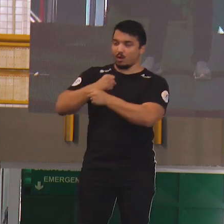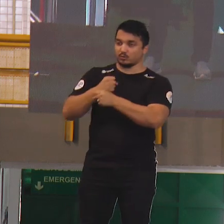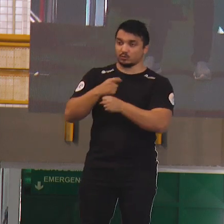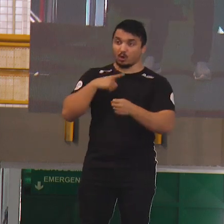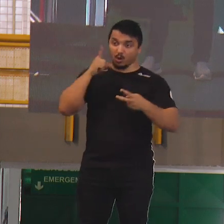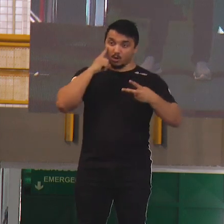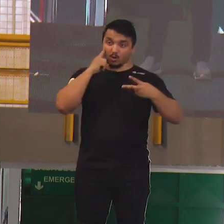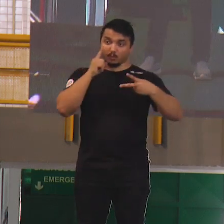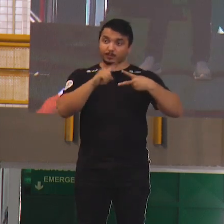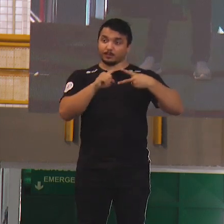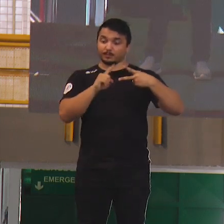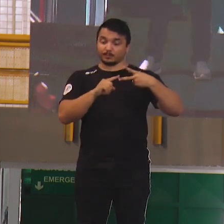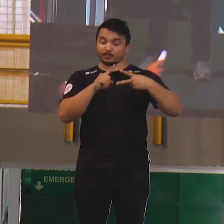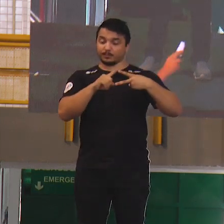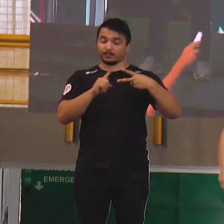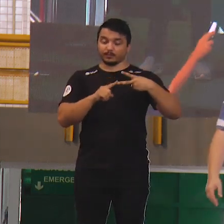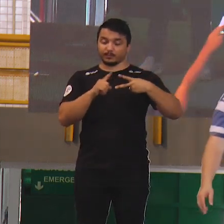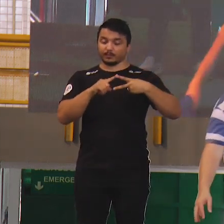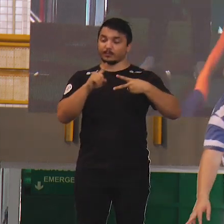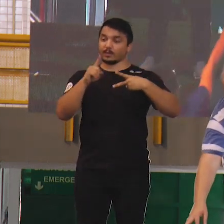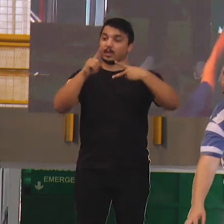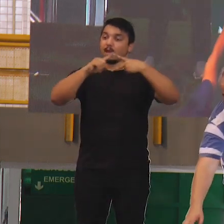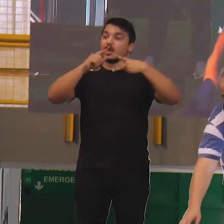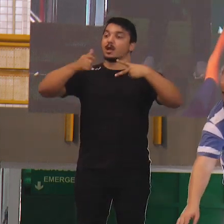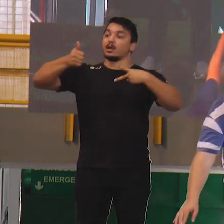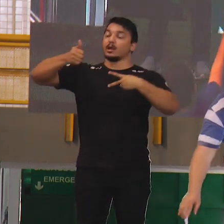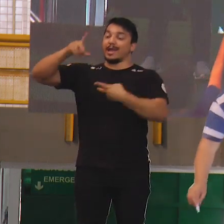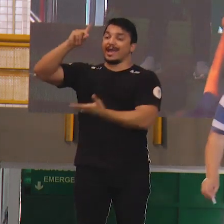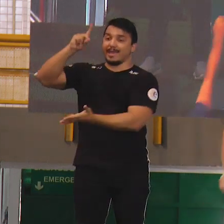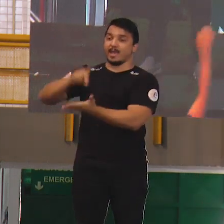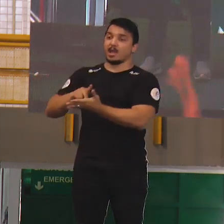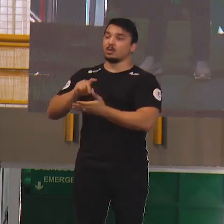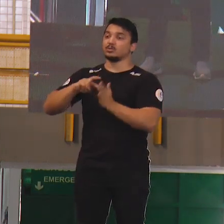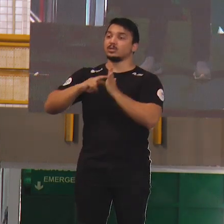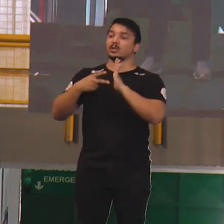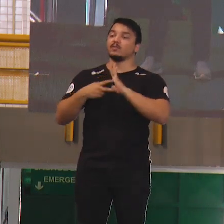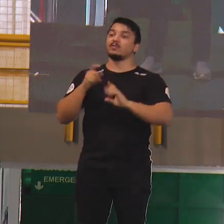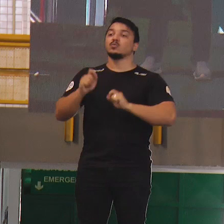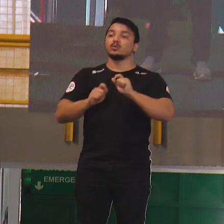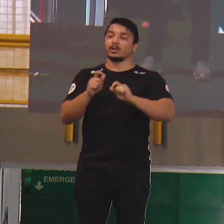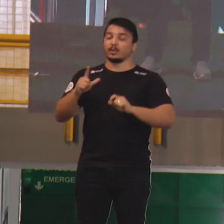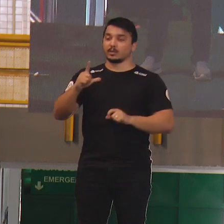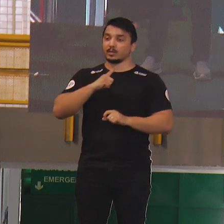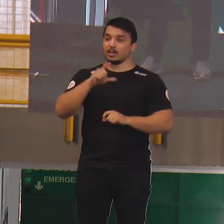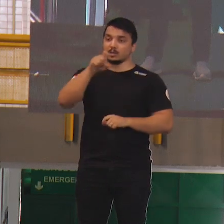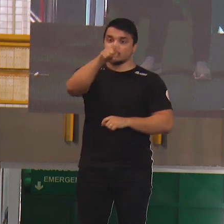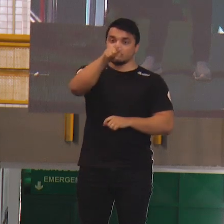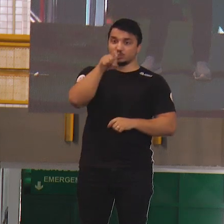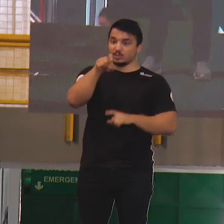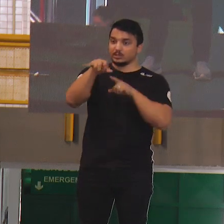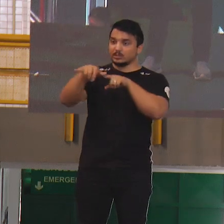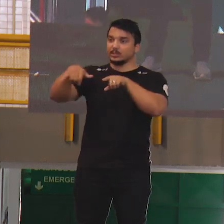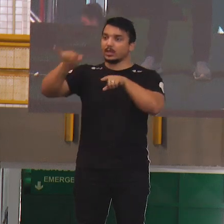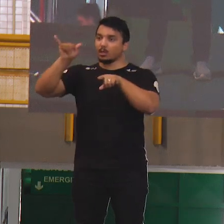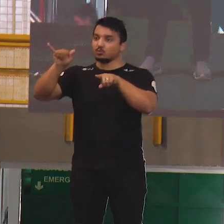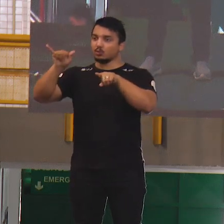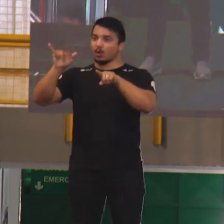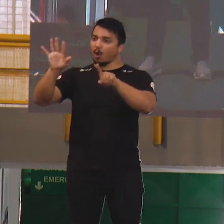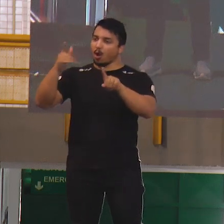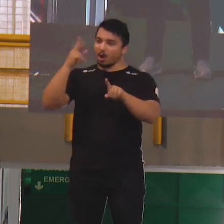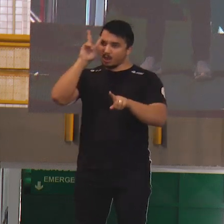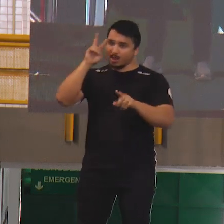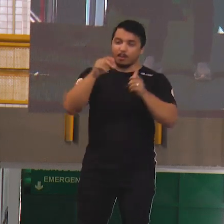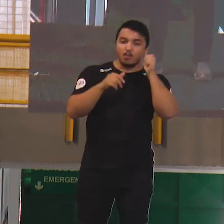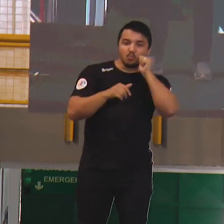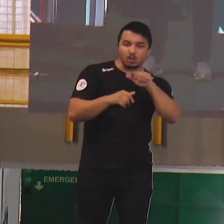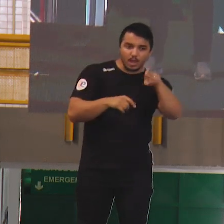hermafrodita real é aquele hermafrodita que ele vai ser XY, olha só que